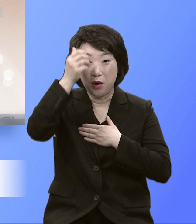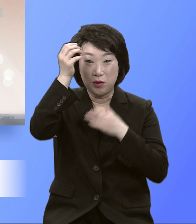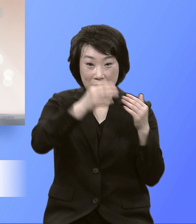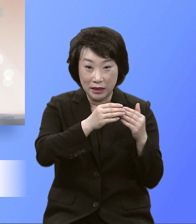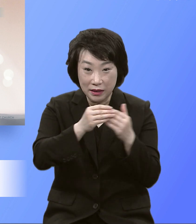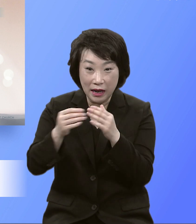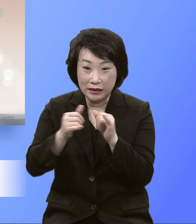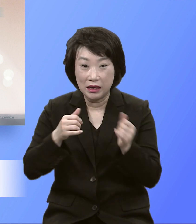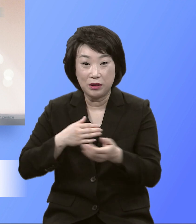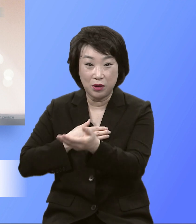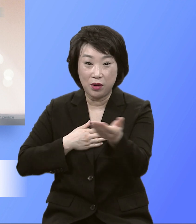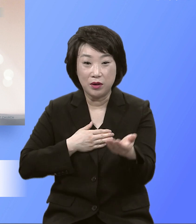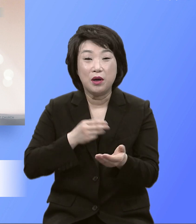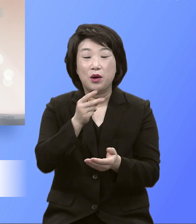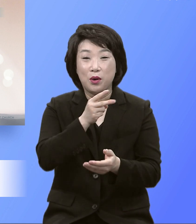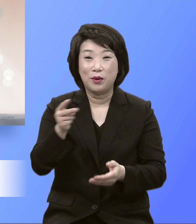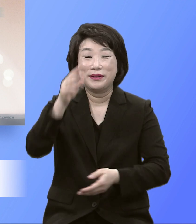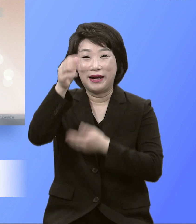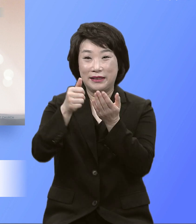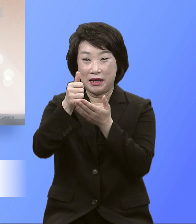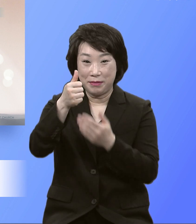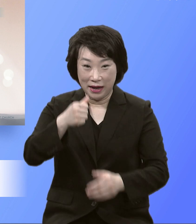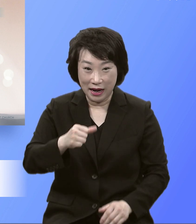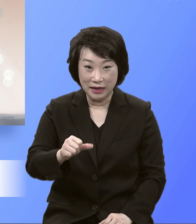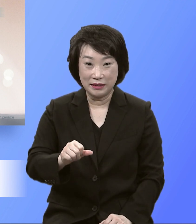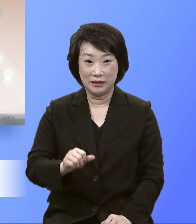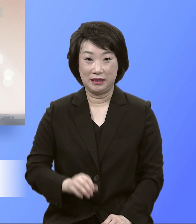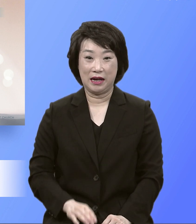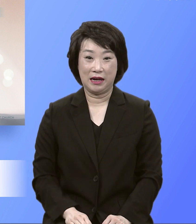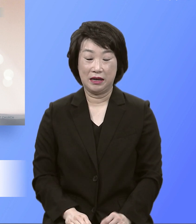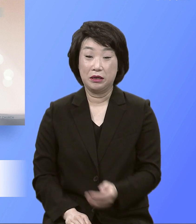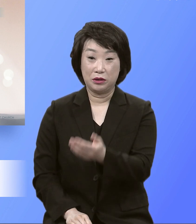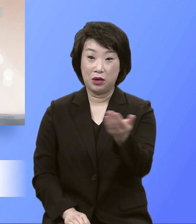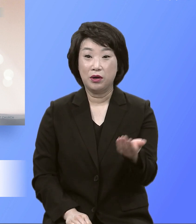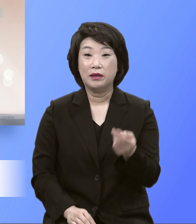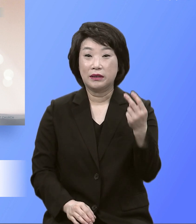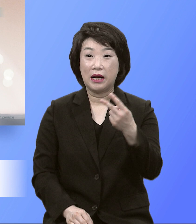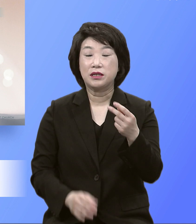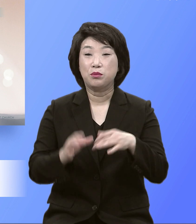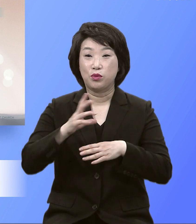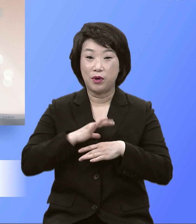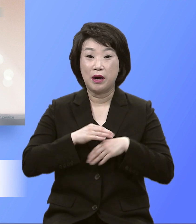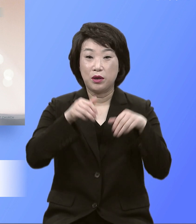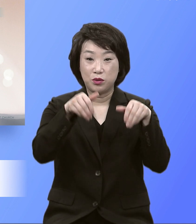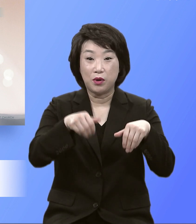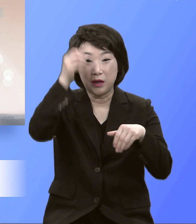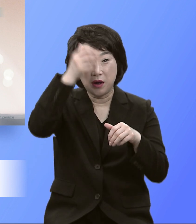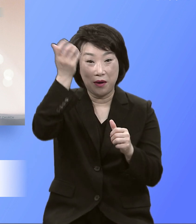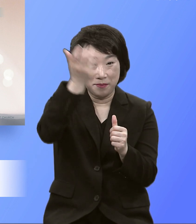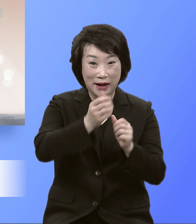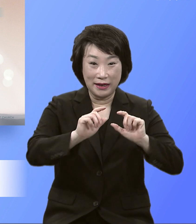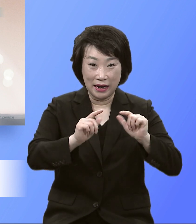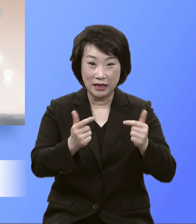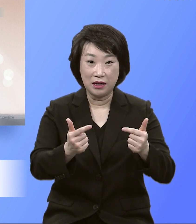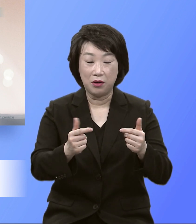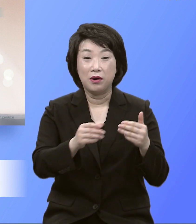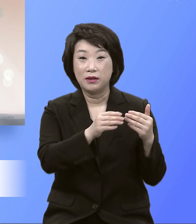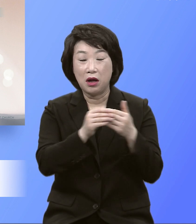하나님의 영으로 인도함을 받는 그들은 곧 하나님의 아들이다. 너희는 다시 무서워하는 종의 영을